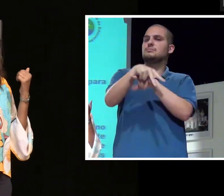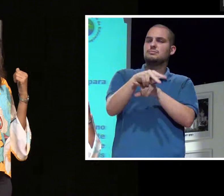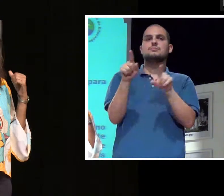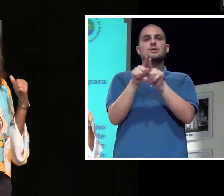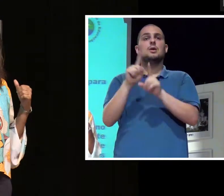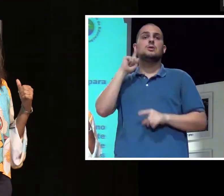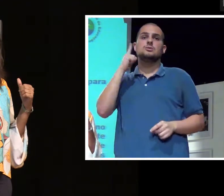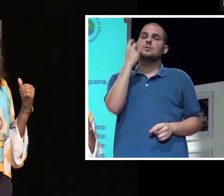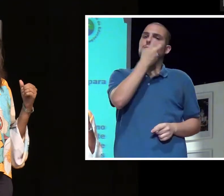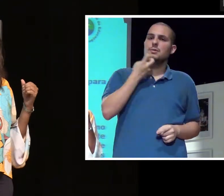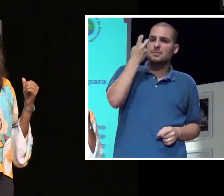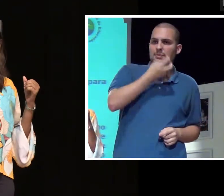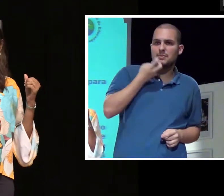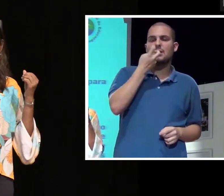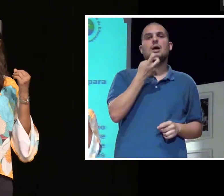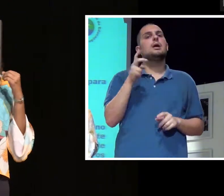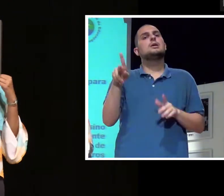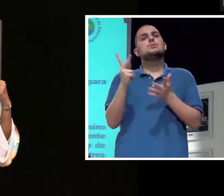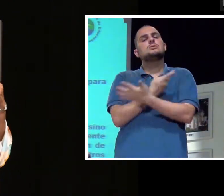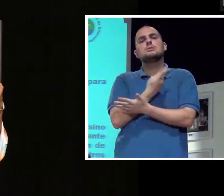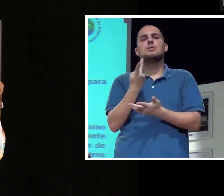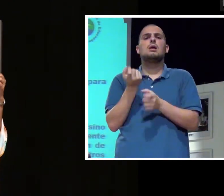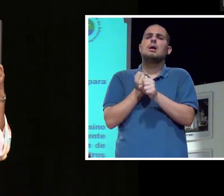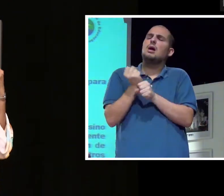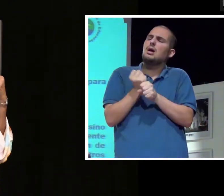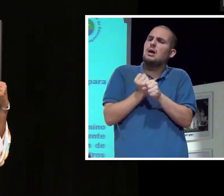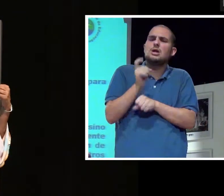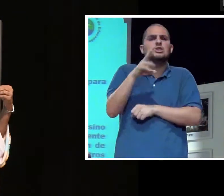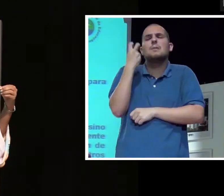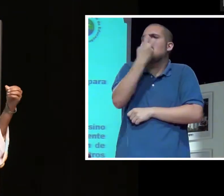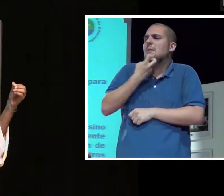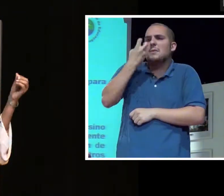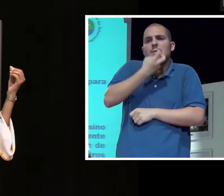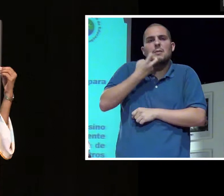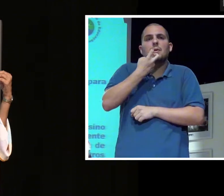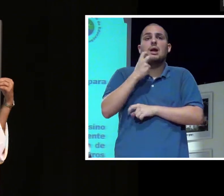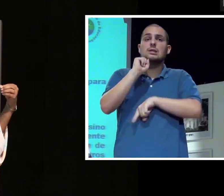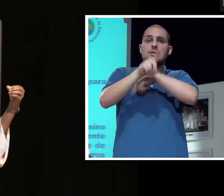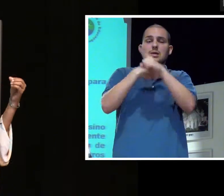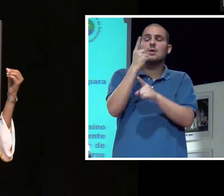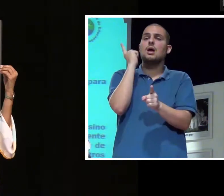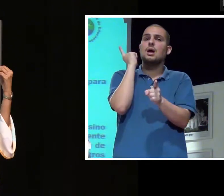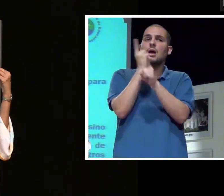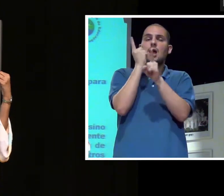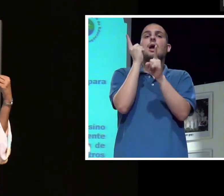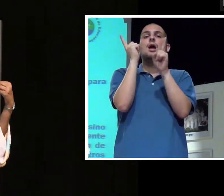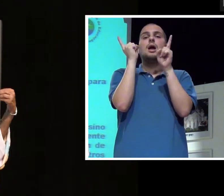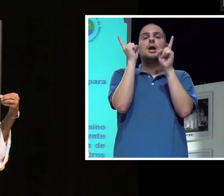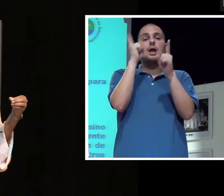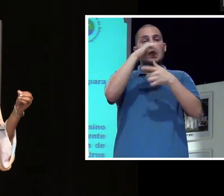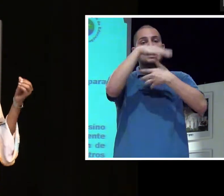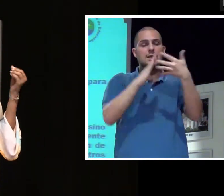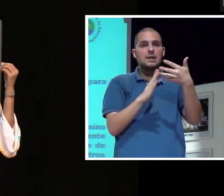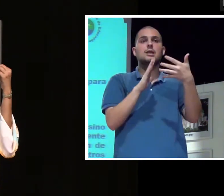Surdos oralizados, que ficaram durante muito tempo só oralizando e depois descobriram que a língua deles é a